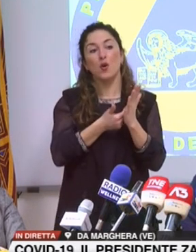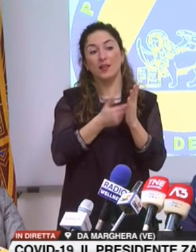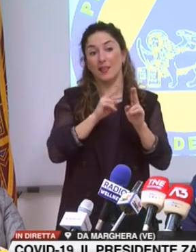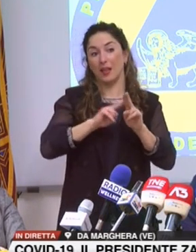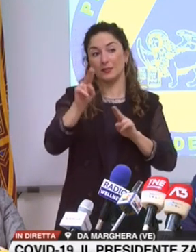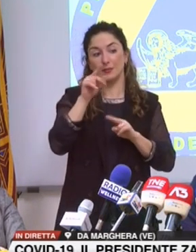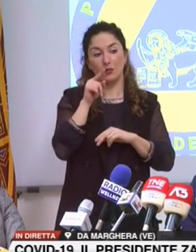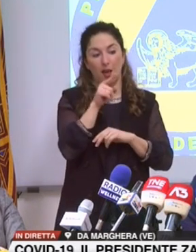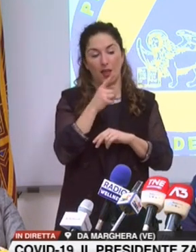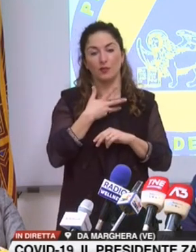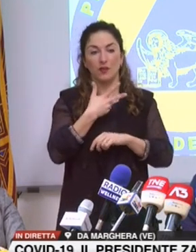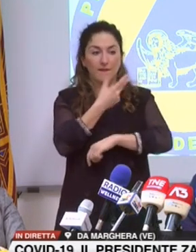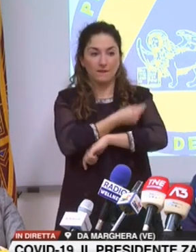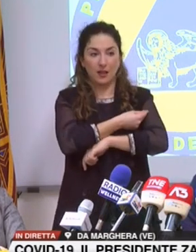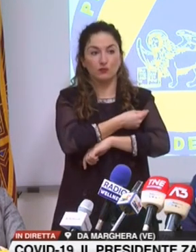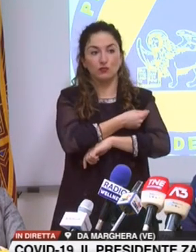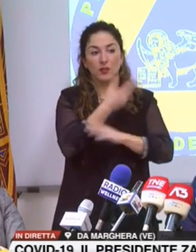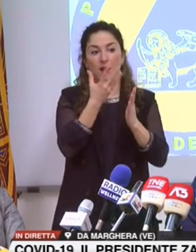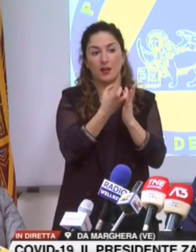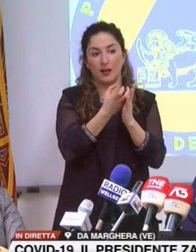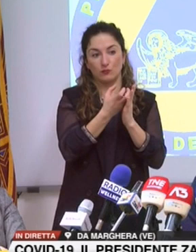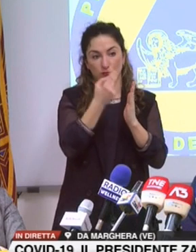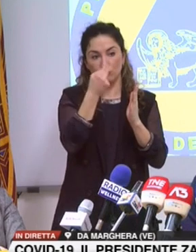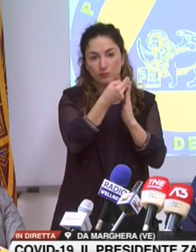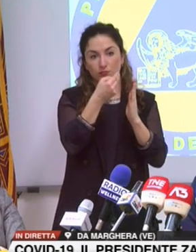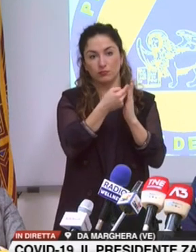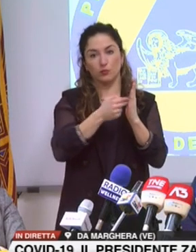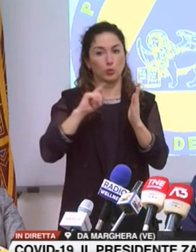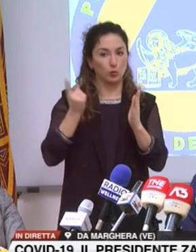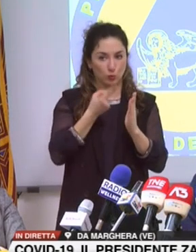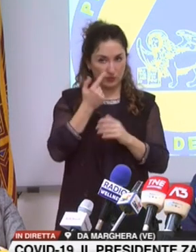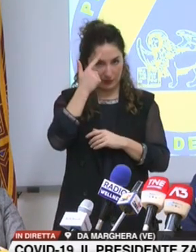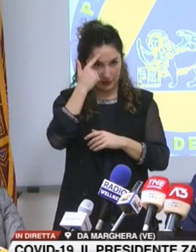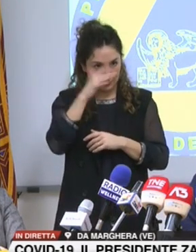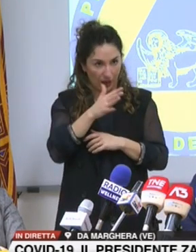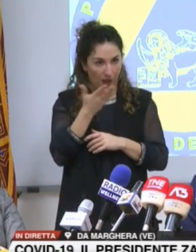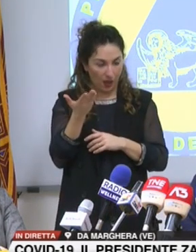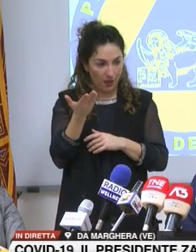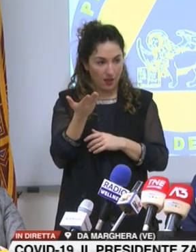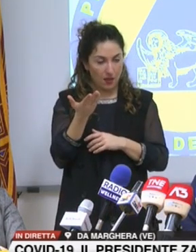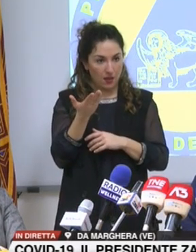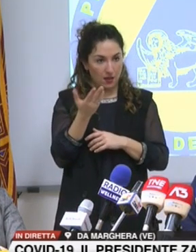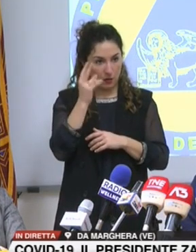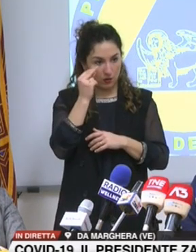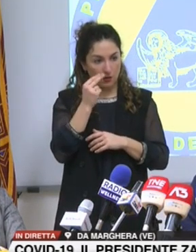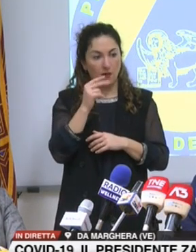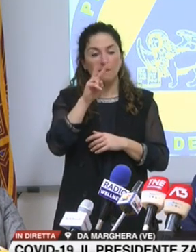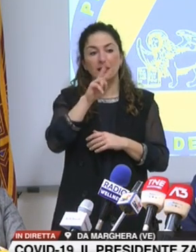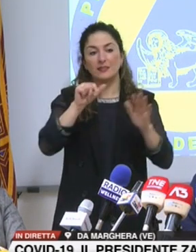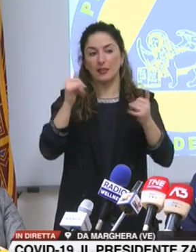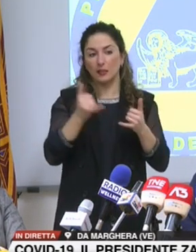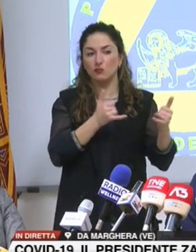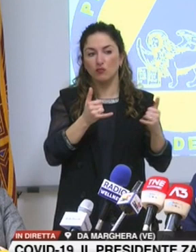registrate tutte le vaccinazioni anti-Covid, che è il portale che tutti consultiamo e che viene aggiornato a partire dal 27